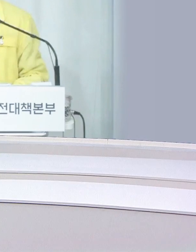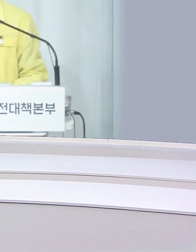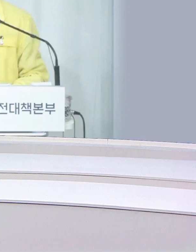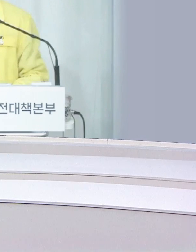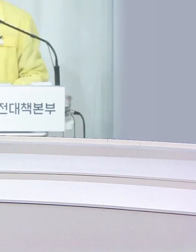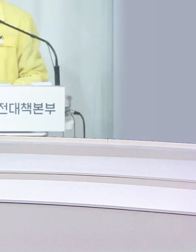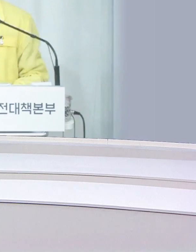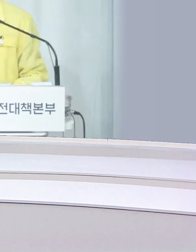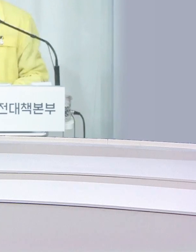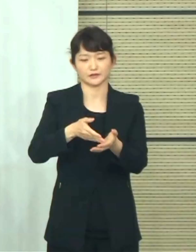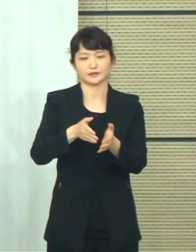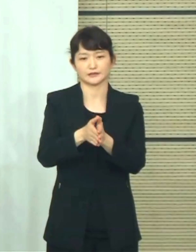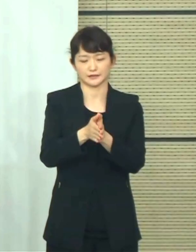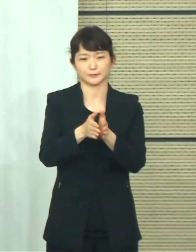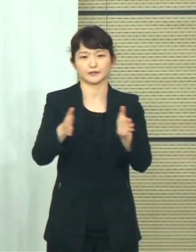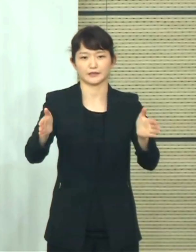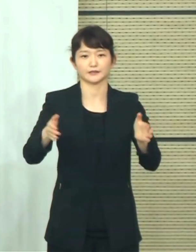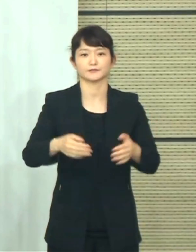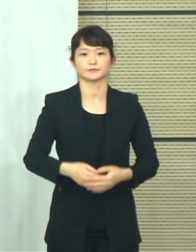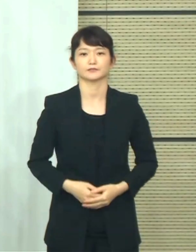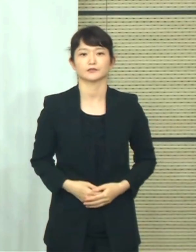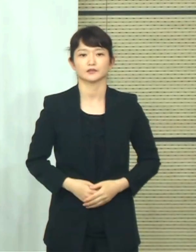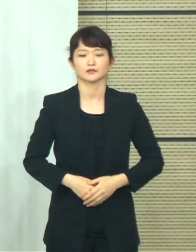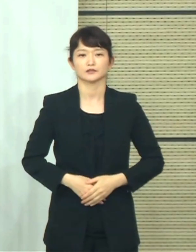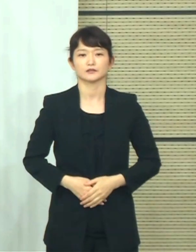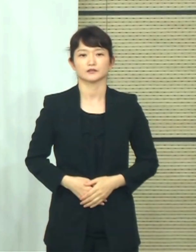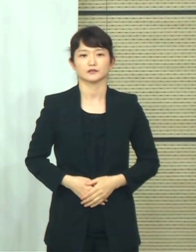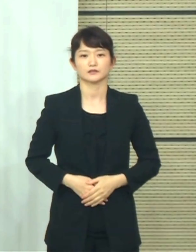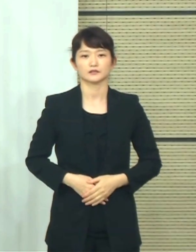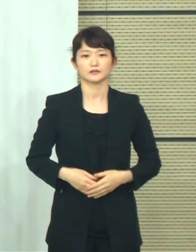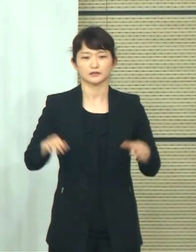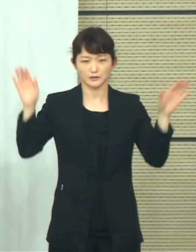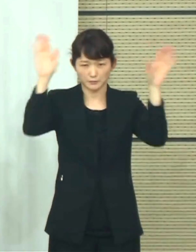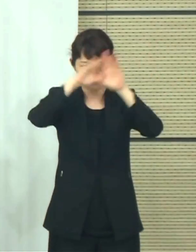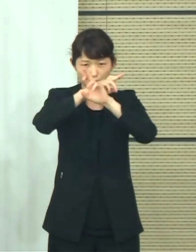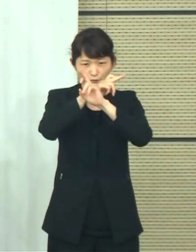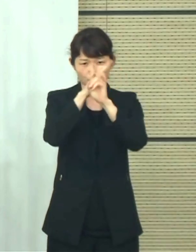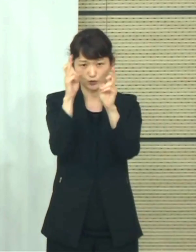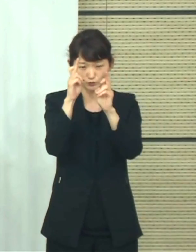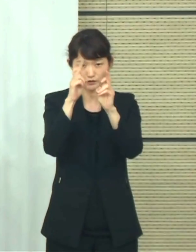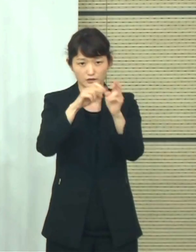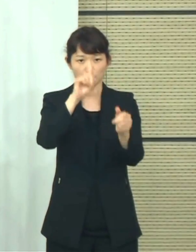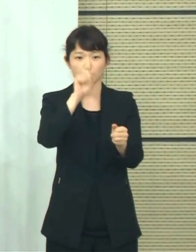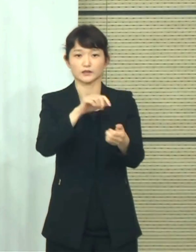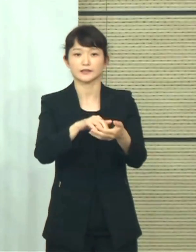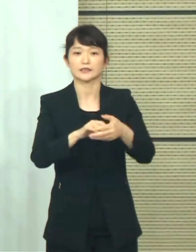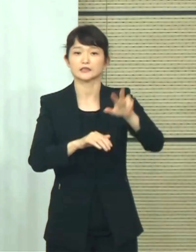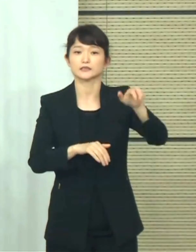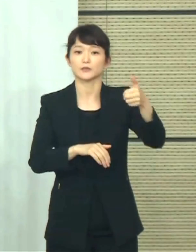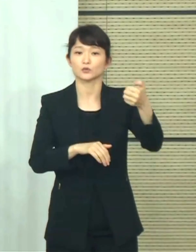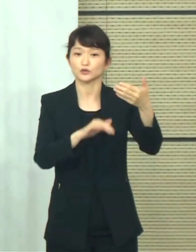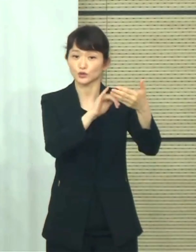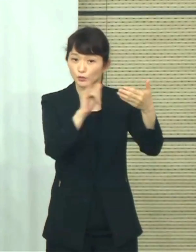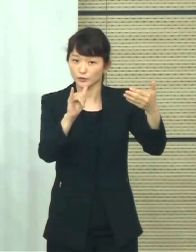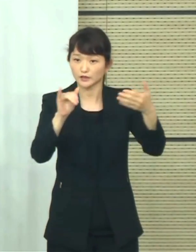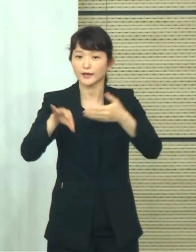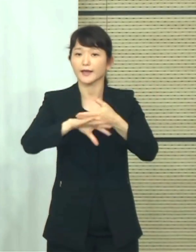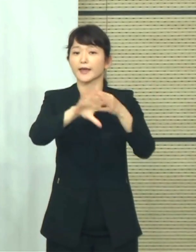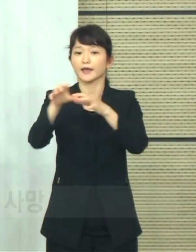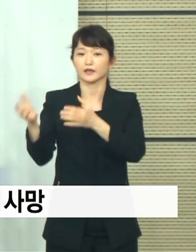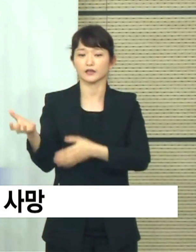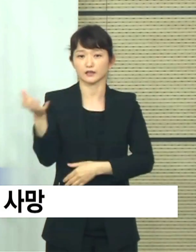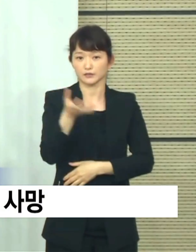직접 들어보시죠. 오늘 0시 기준으로 국내 발생 환자는 759명, 해외 유입